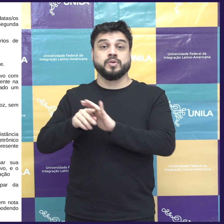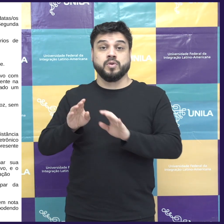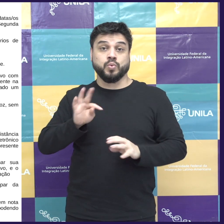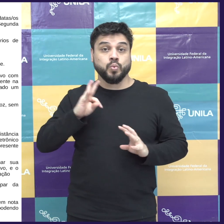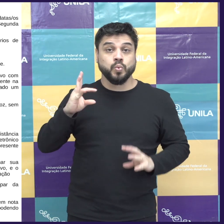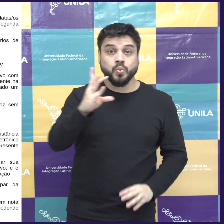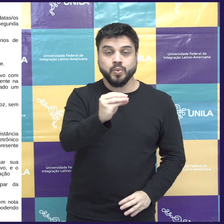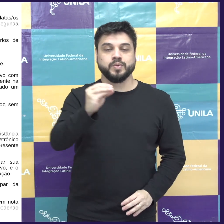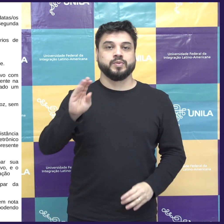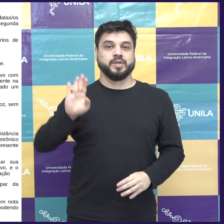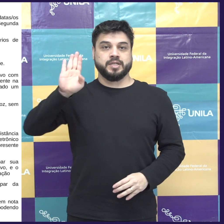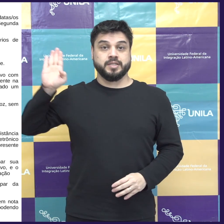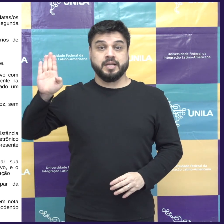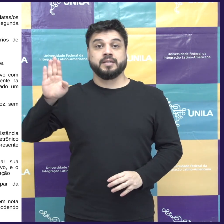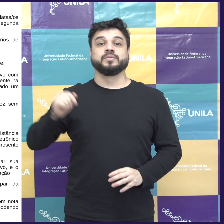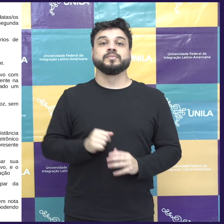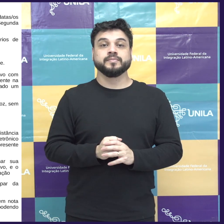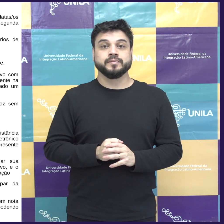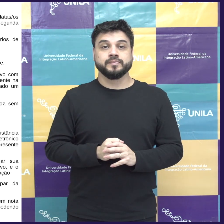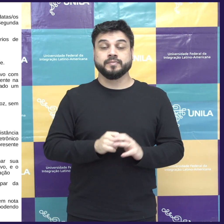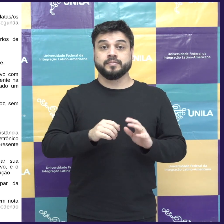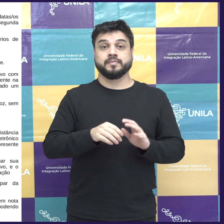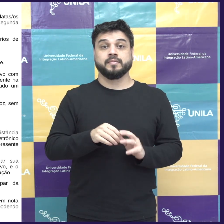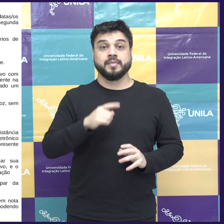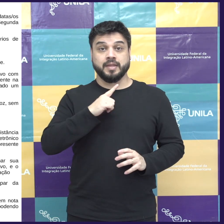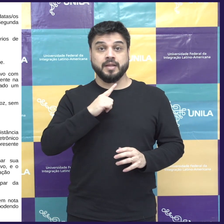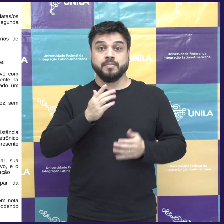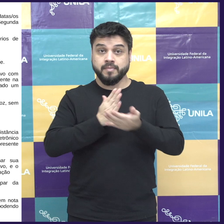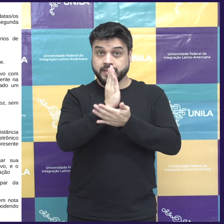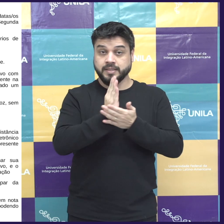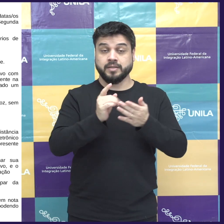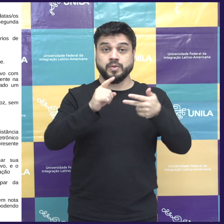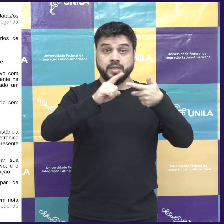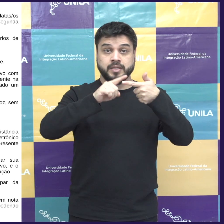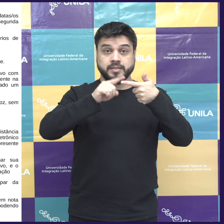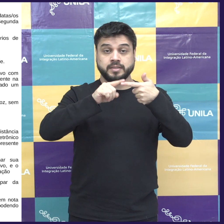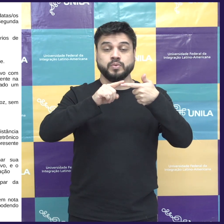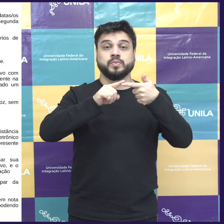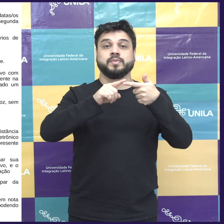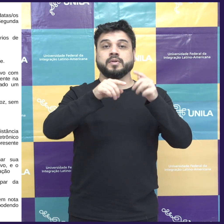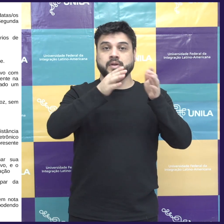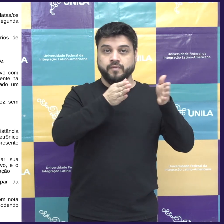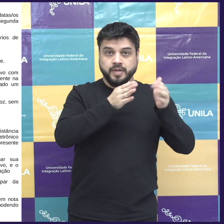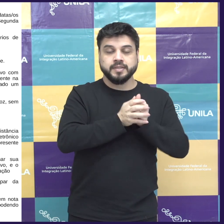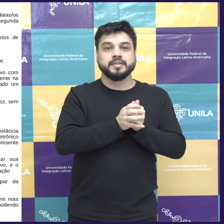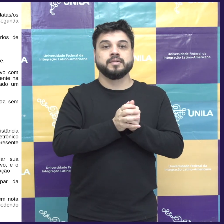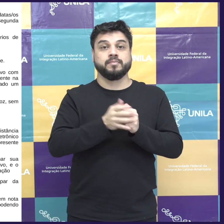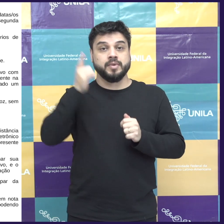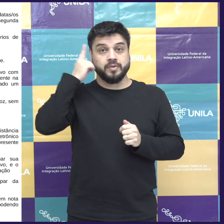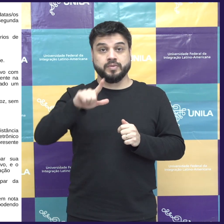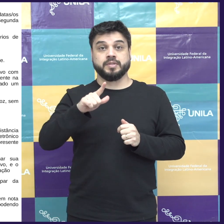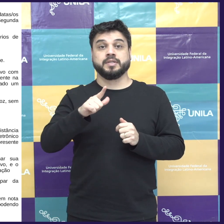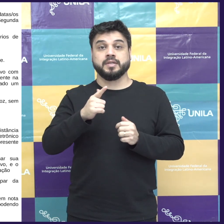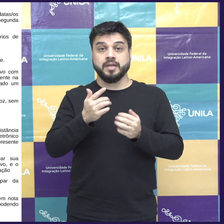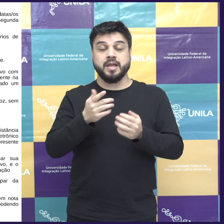candidatos aprovados na segunda fase para arguição exclusivamente na